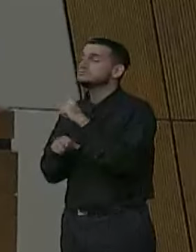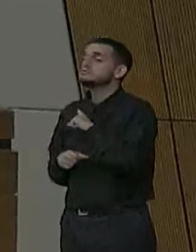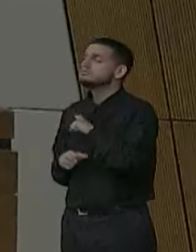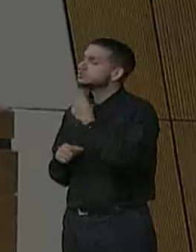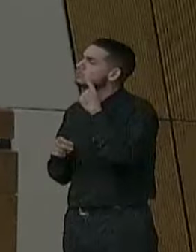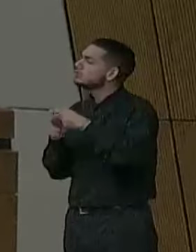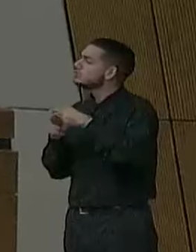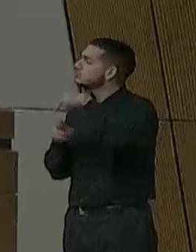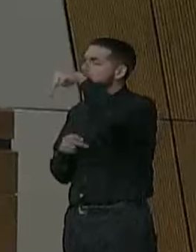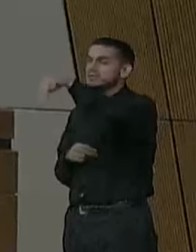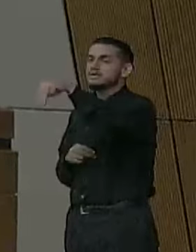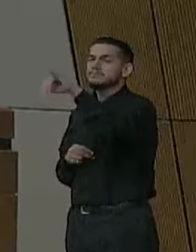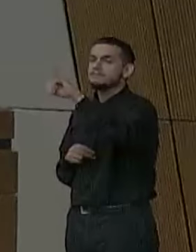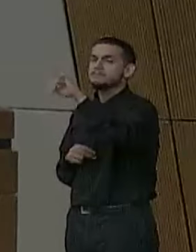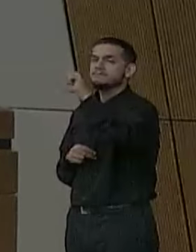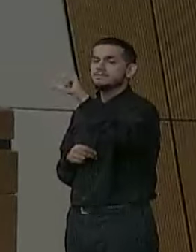Milciades Brites.